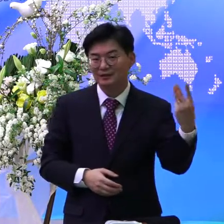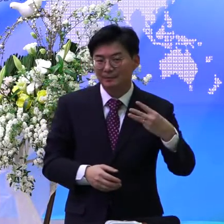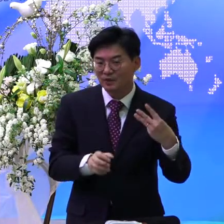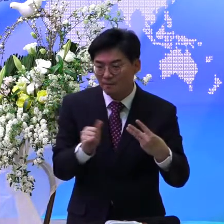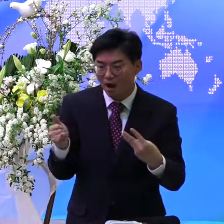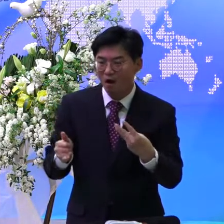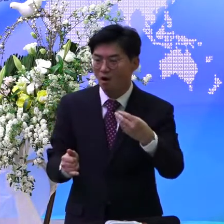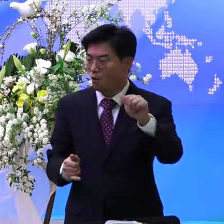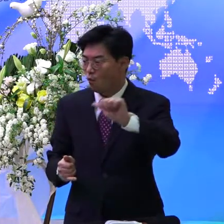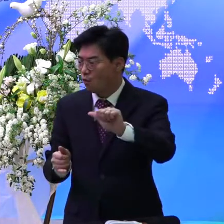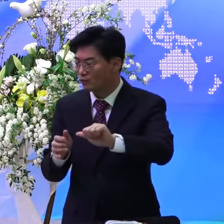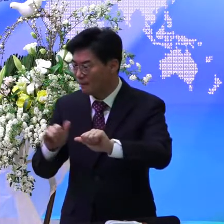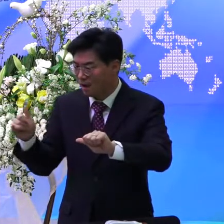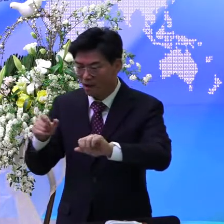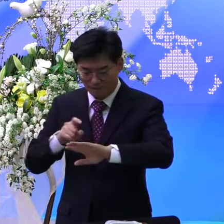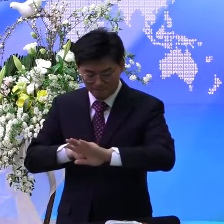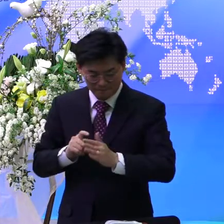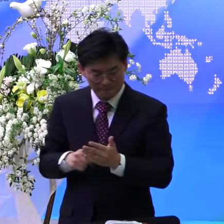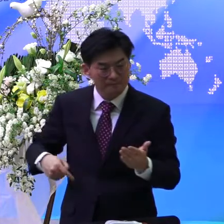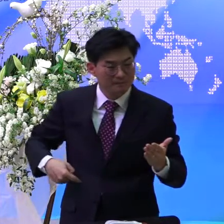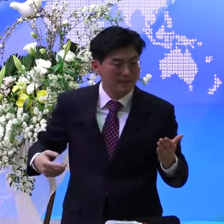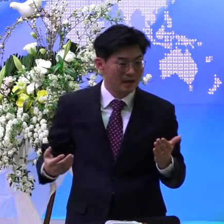역사가 일어났습니다.